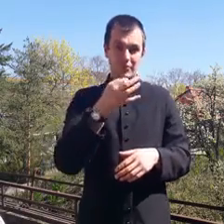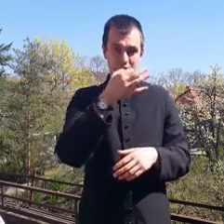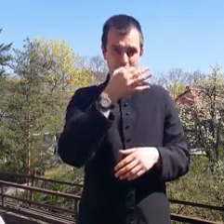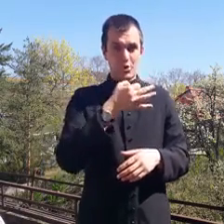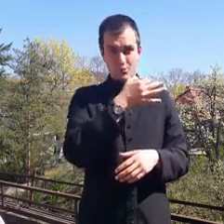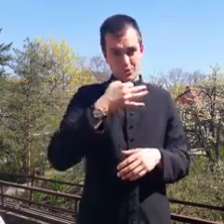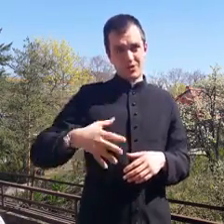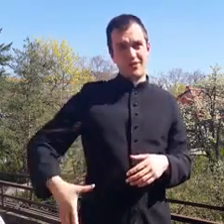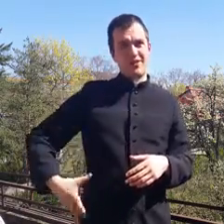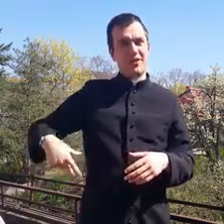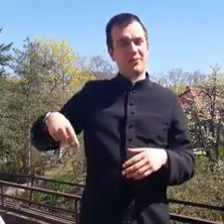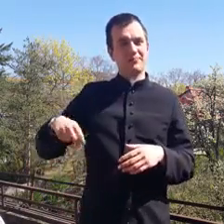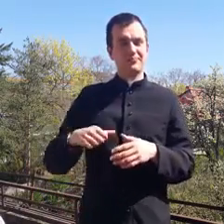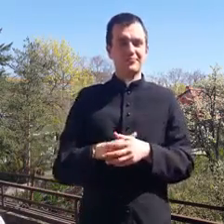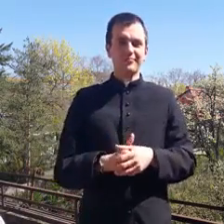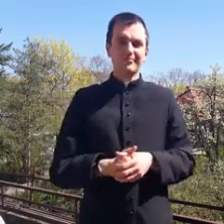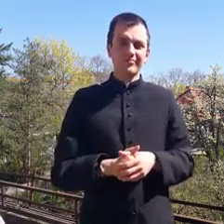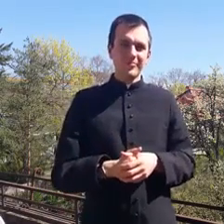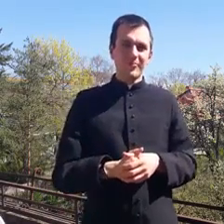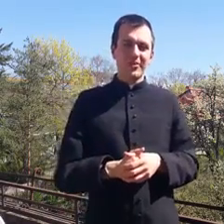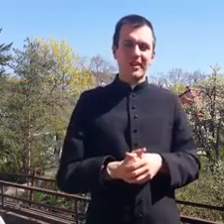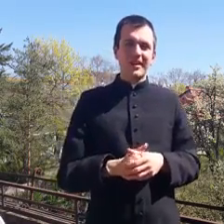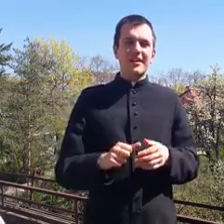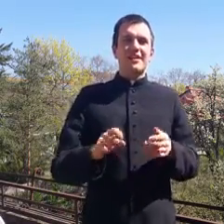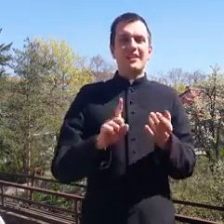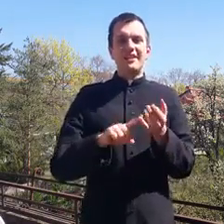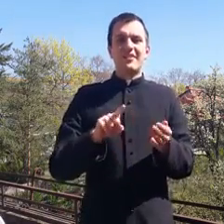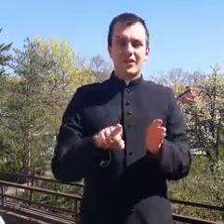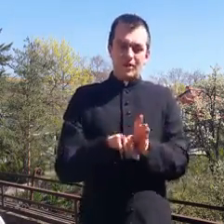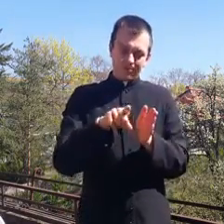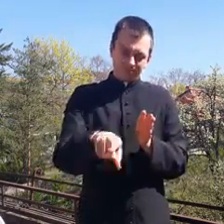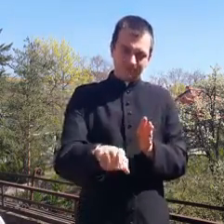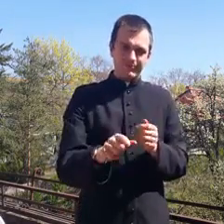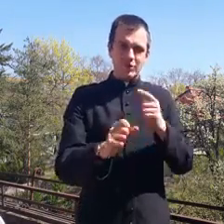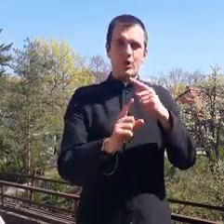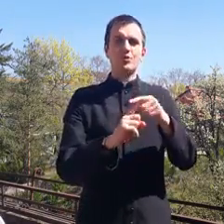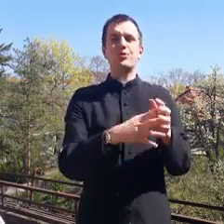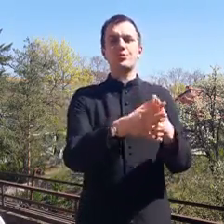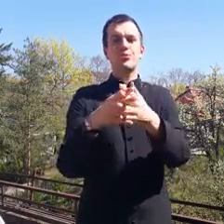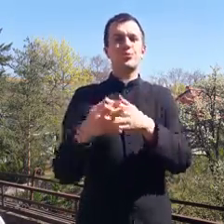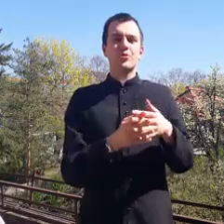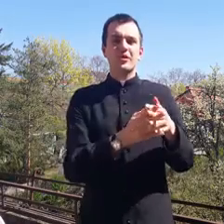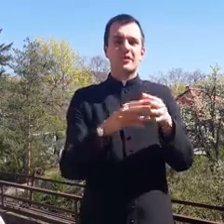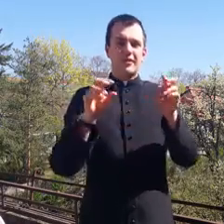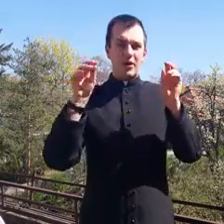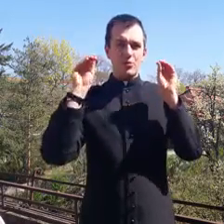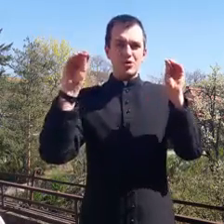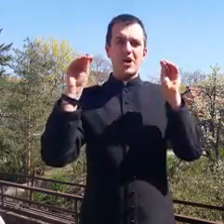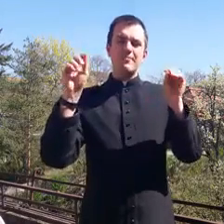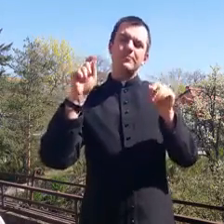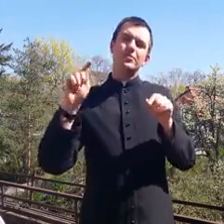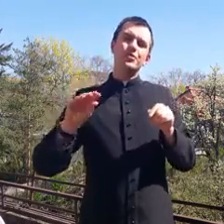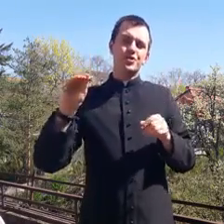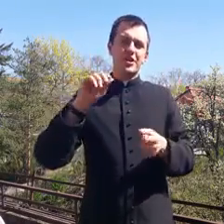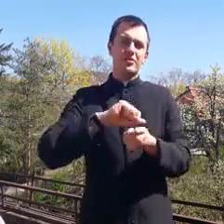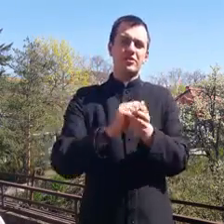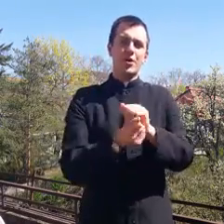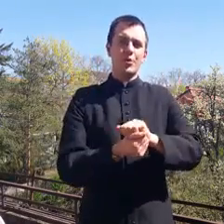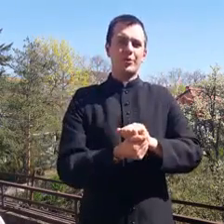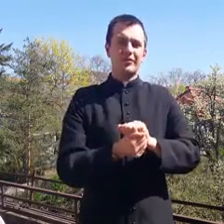komunii świętej i dlatego kościół nauczał że są